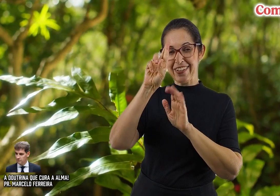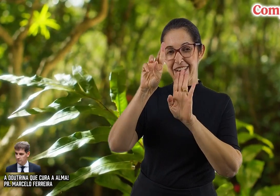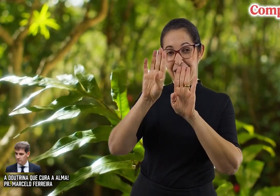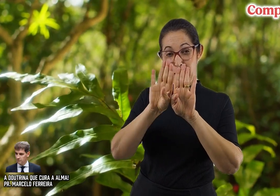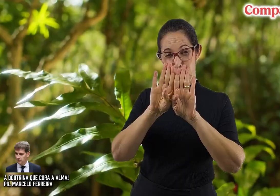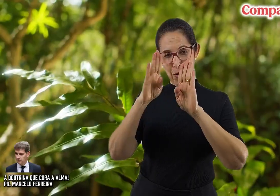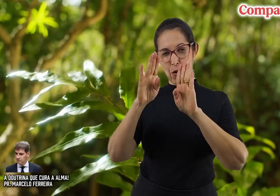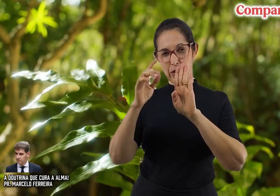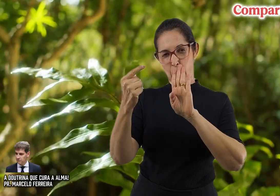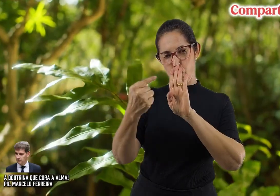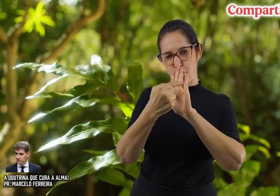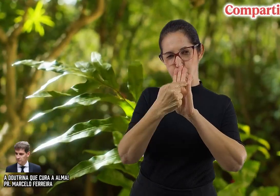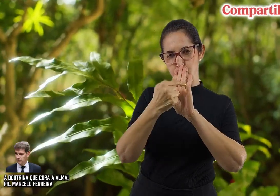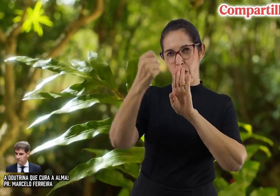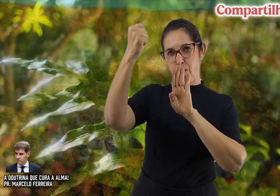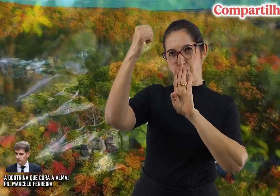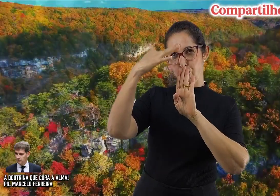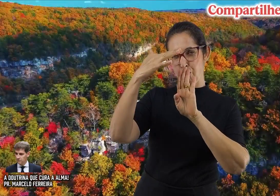para meia-noite.